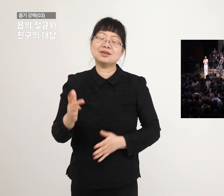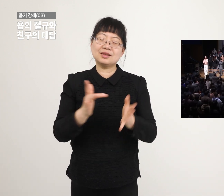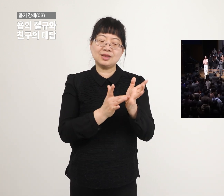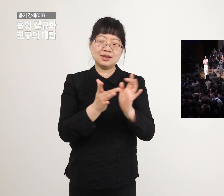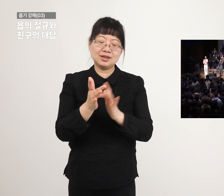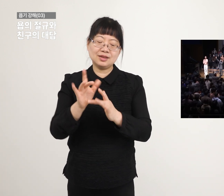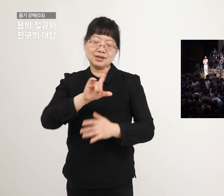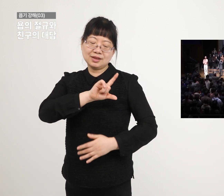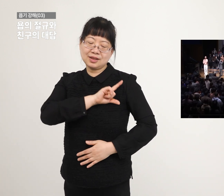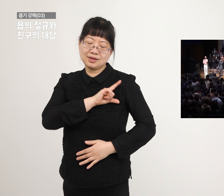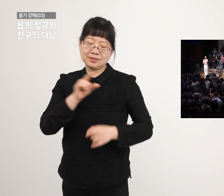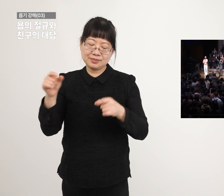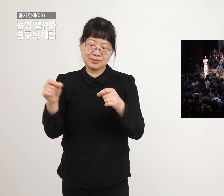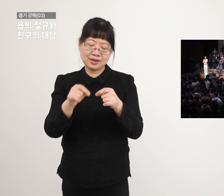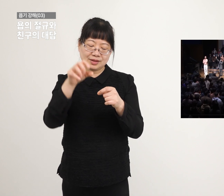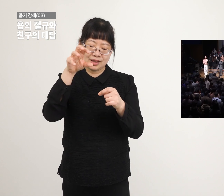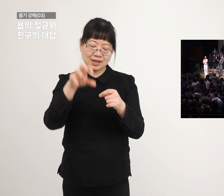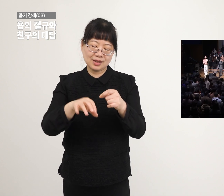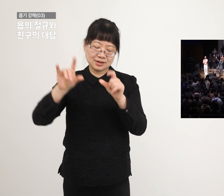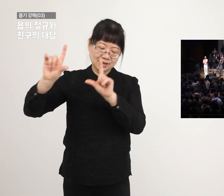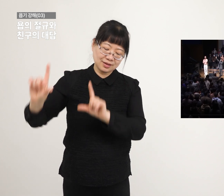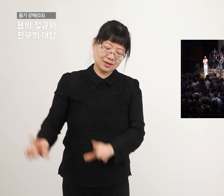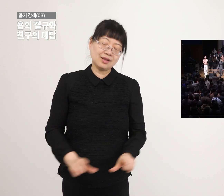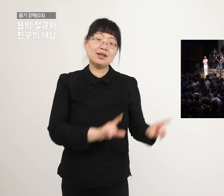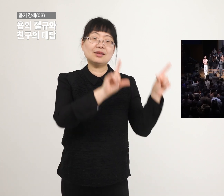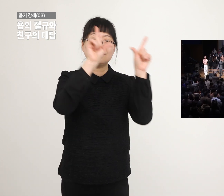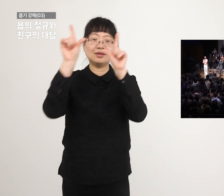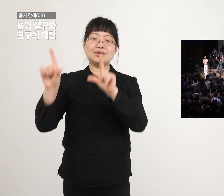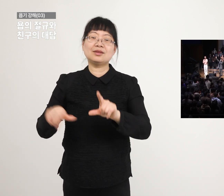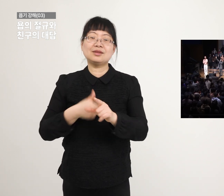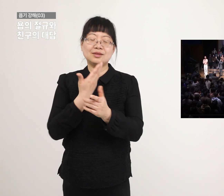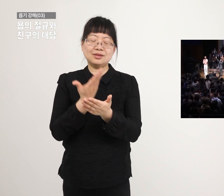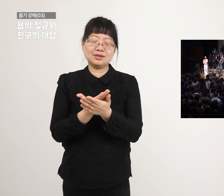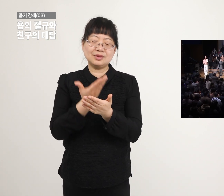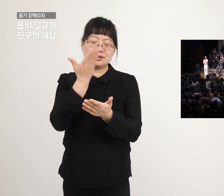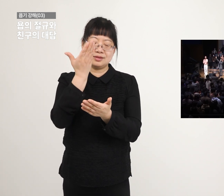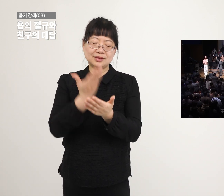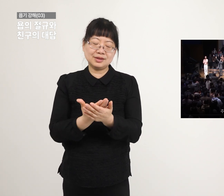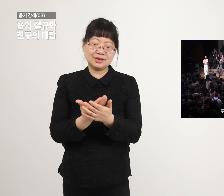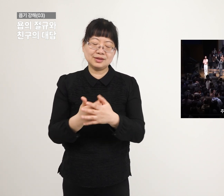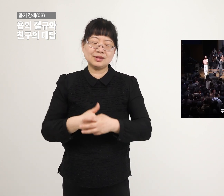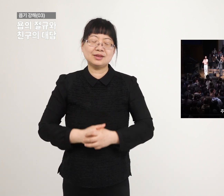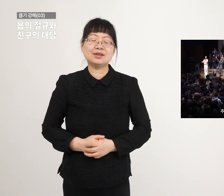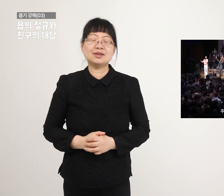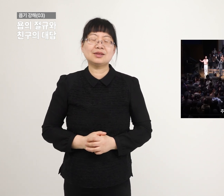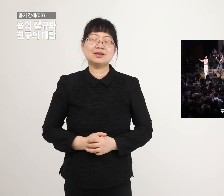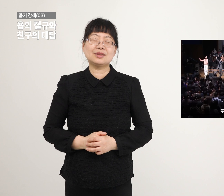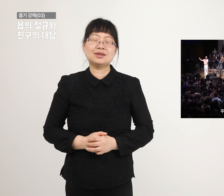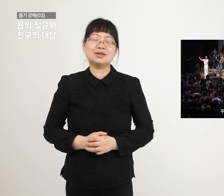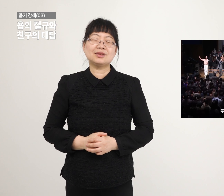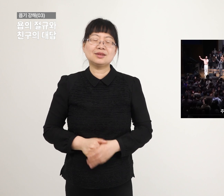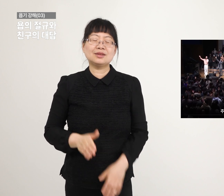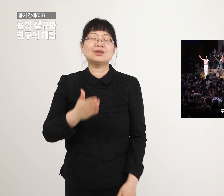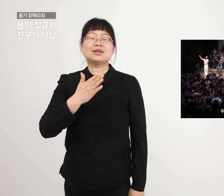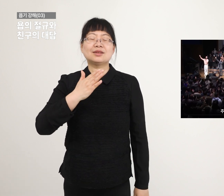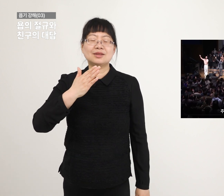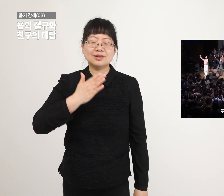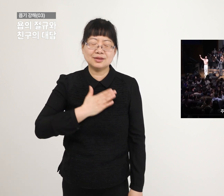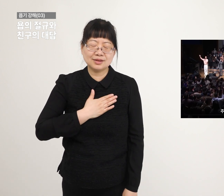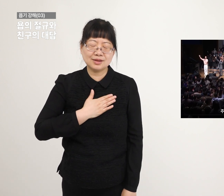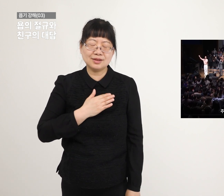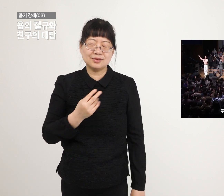예수 이름 안에 살게 우리 다 같이 오른손을 높이 들고 나의 한숨을 바꾸신